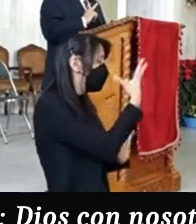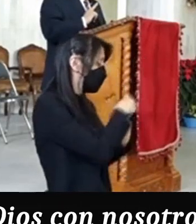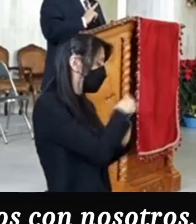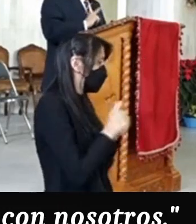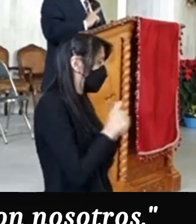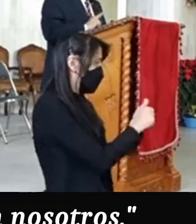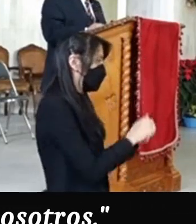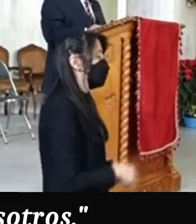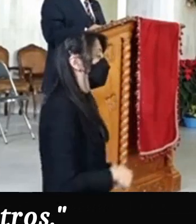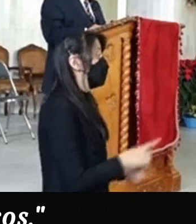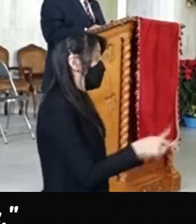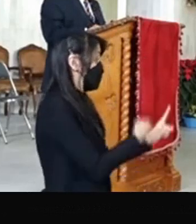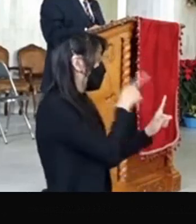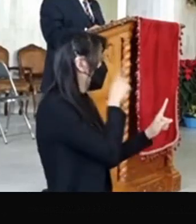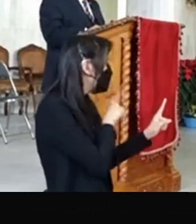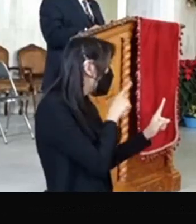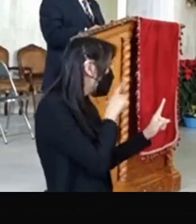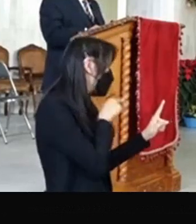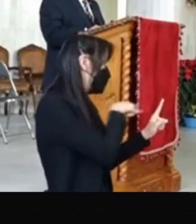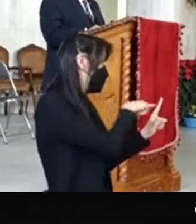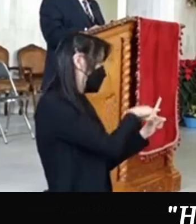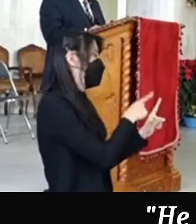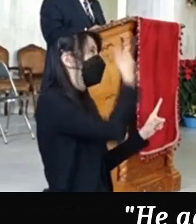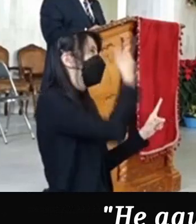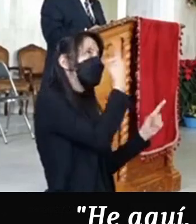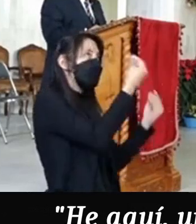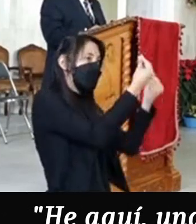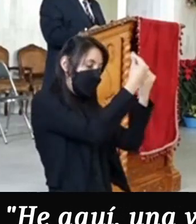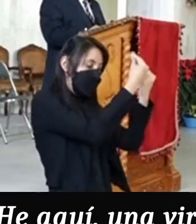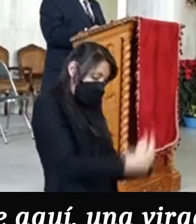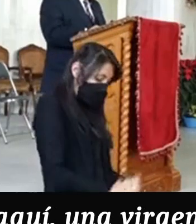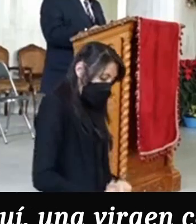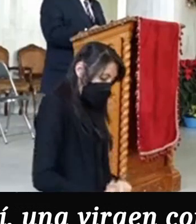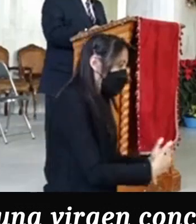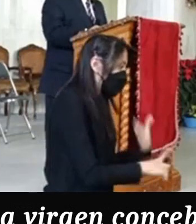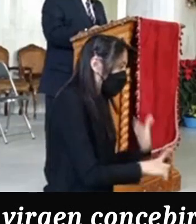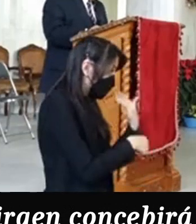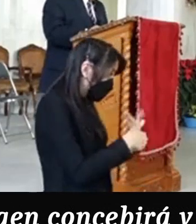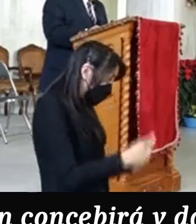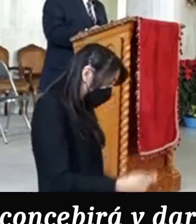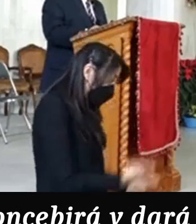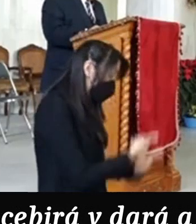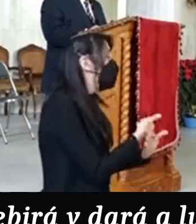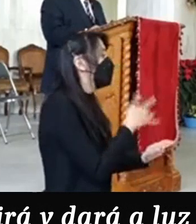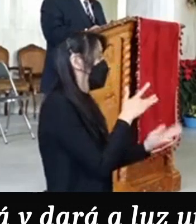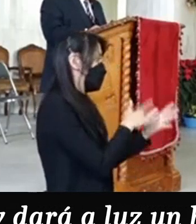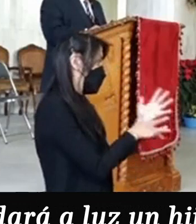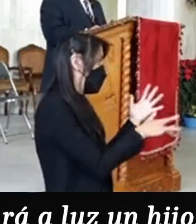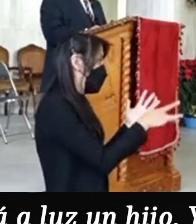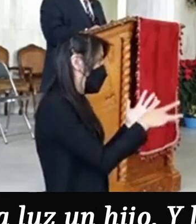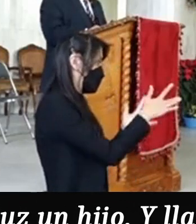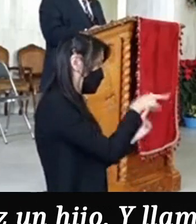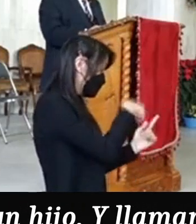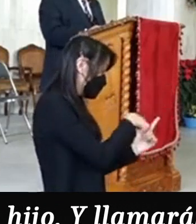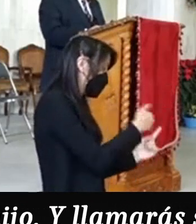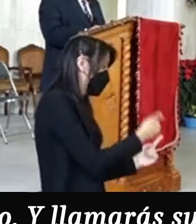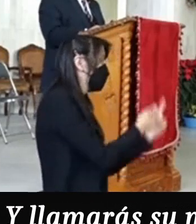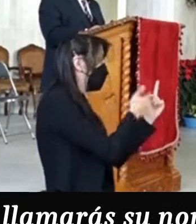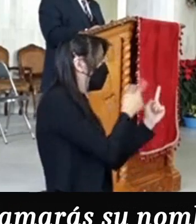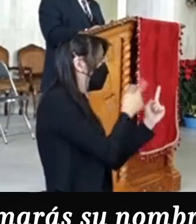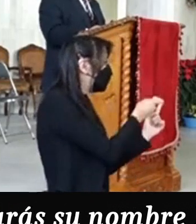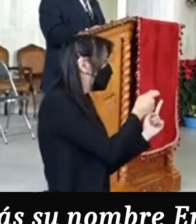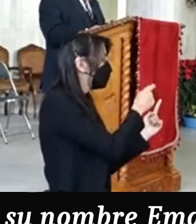aquí, una virgen concebirá y dará a luz un hijo, y llamará su nombre Emmanuel, que